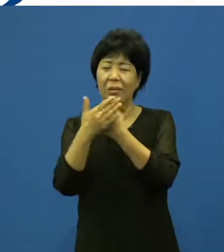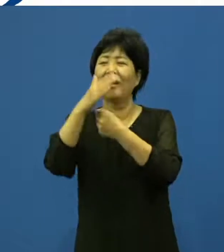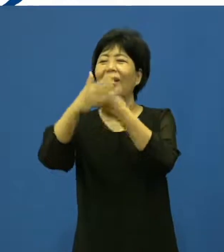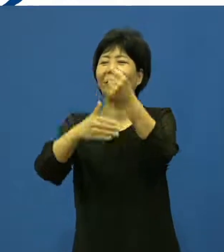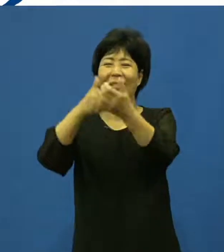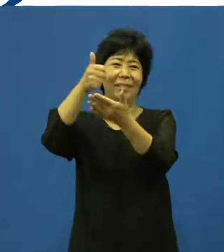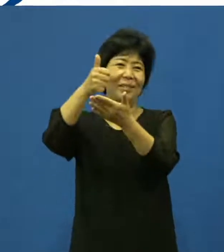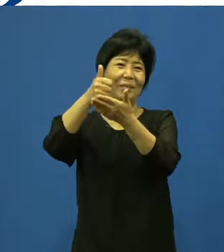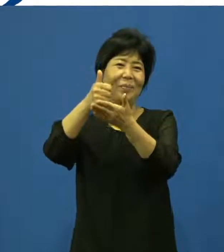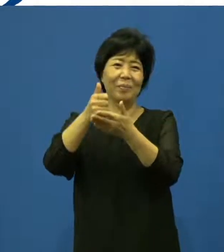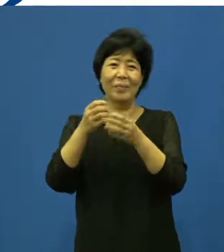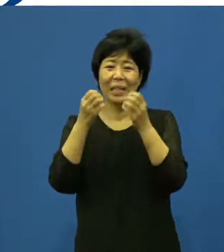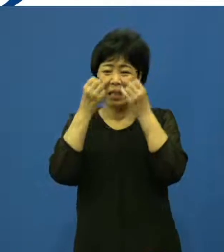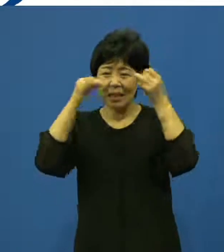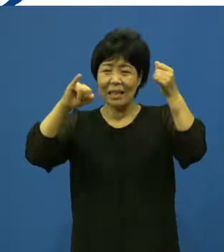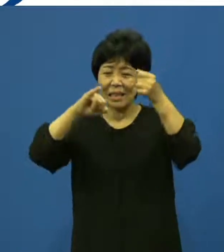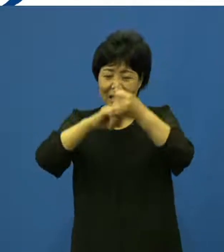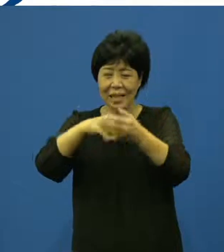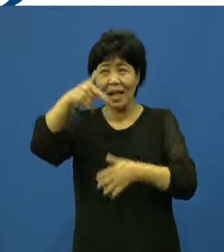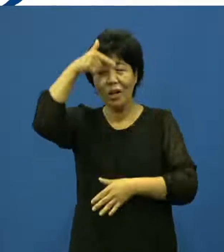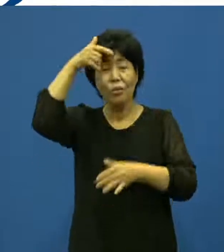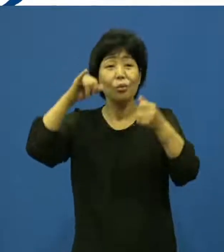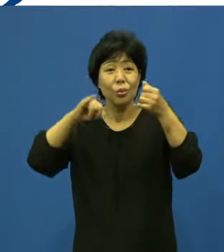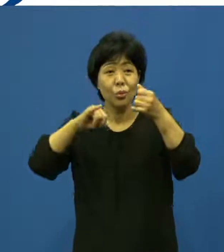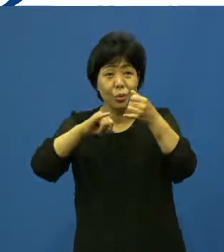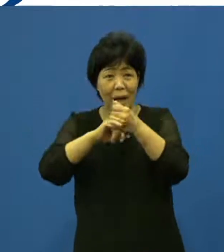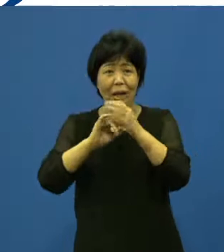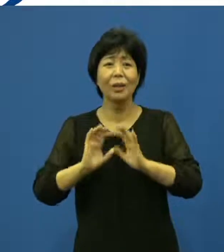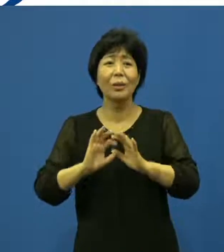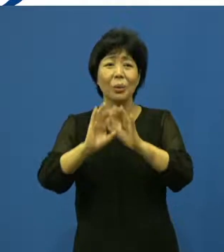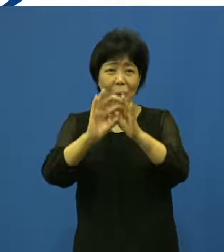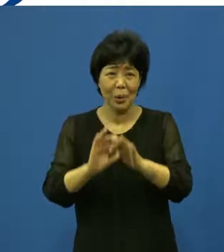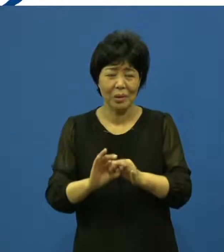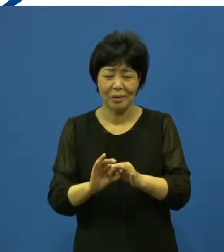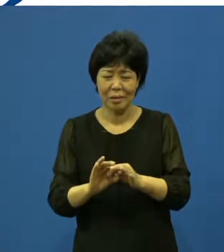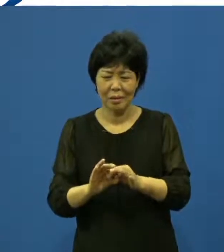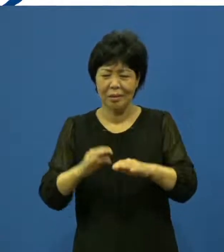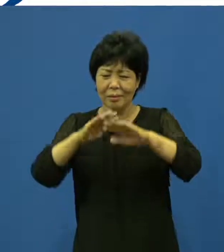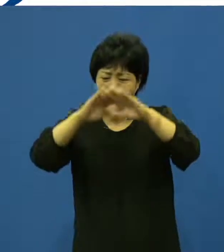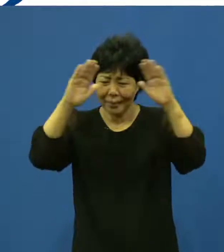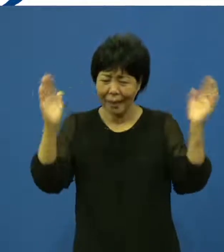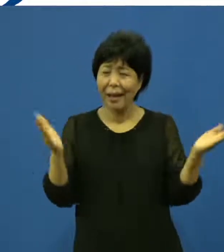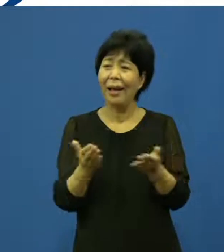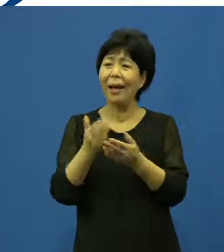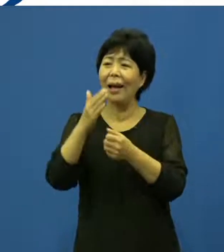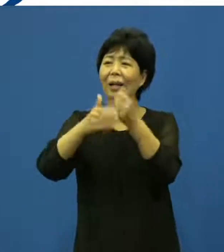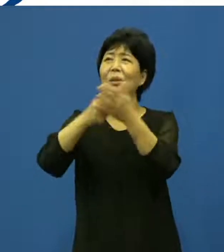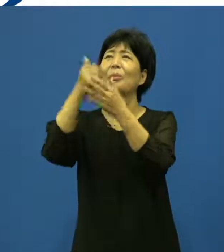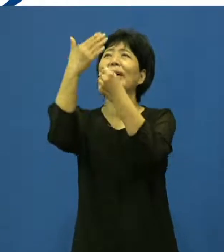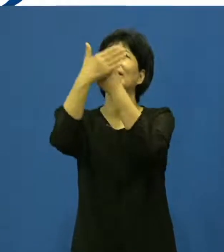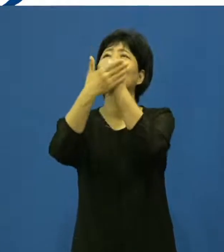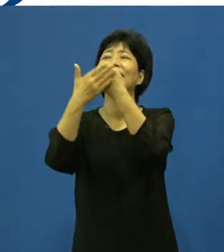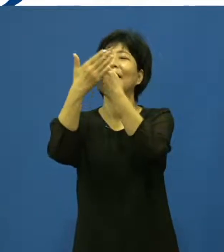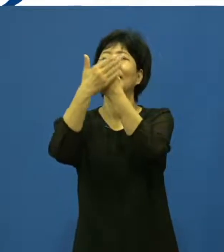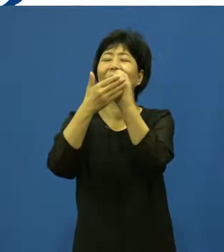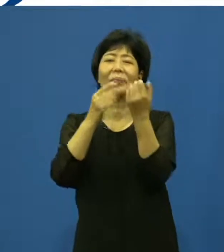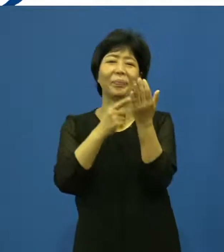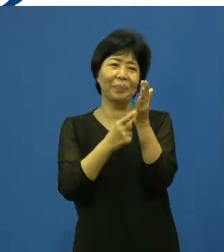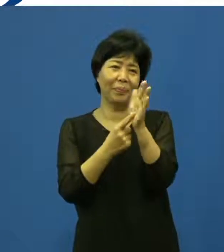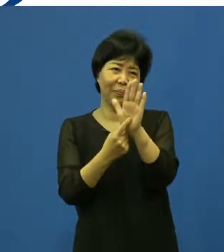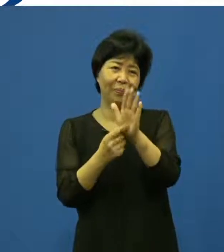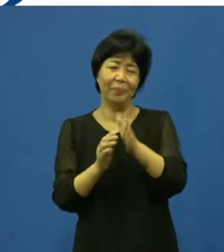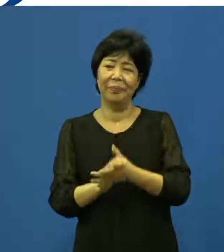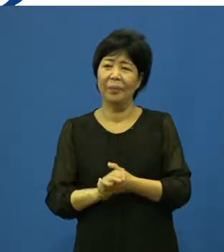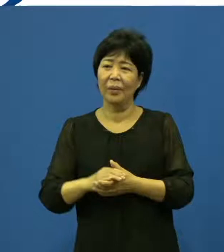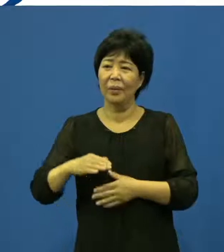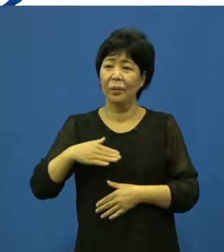신구약을 통틀어 하나님의 은혜의 강이 깊이 걸어오고 있고, 우리가 지금 여기에 서 있는 것도